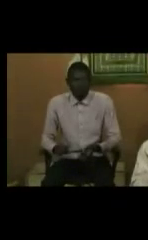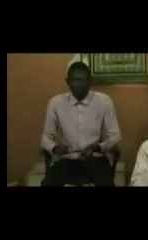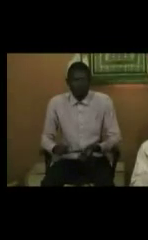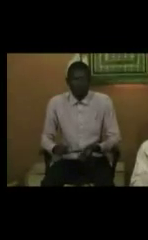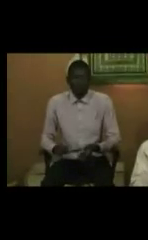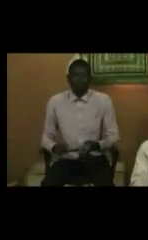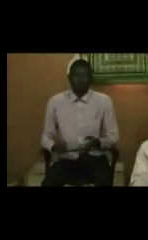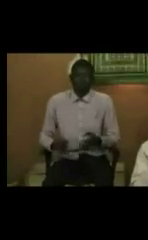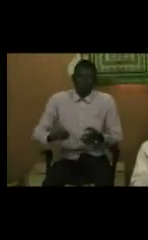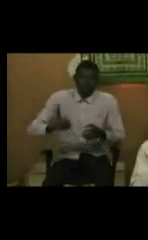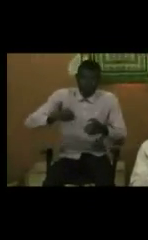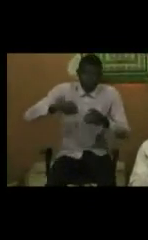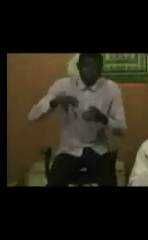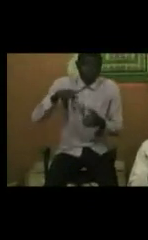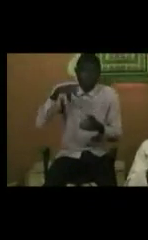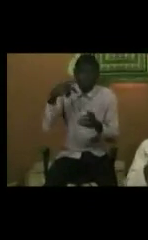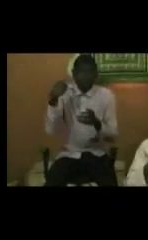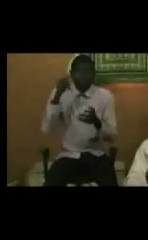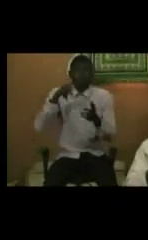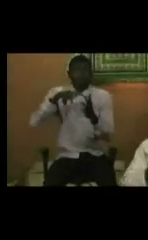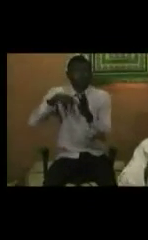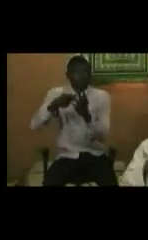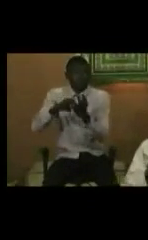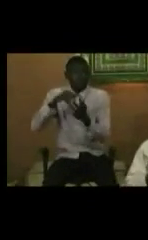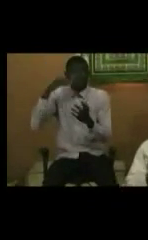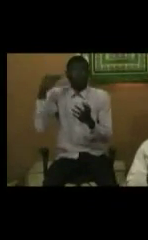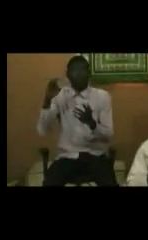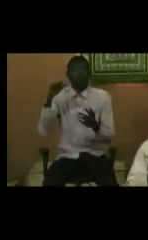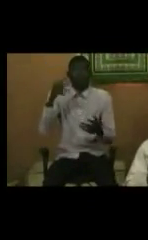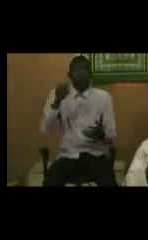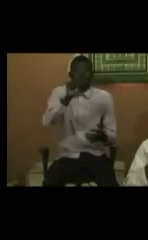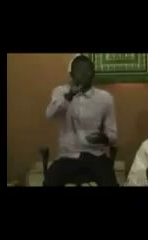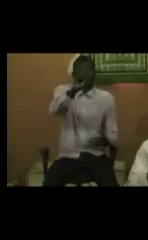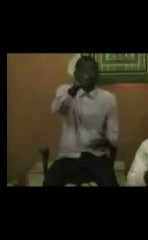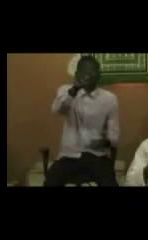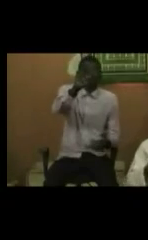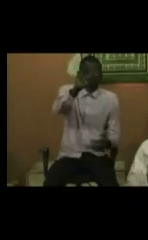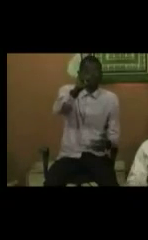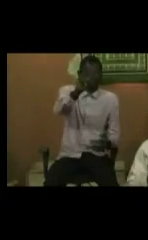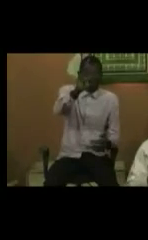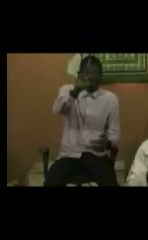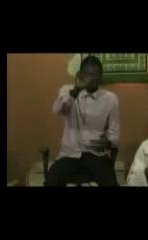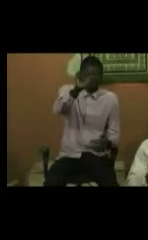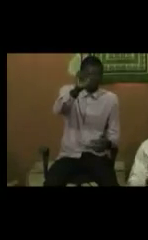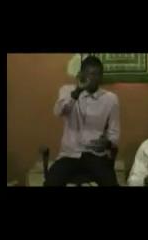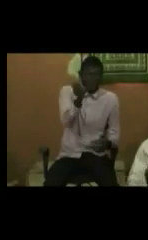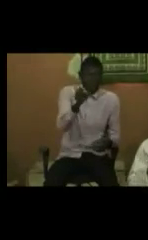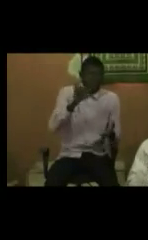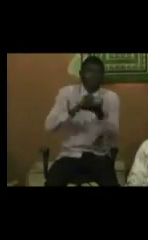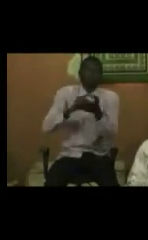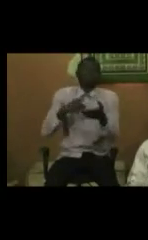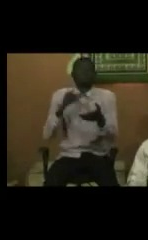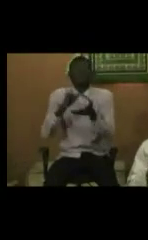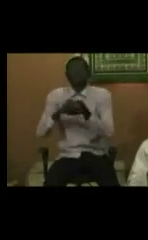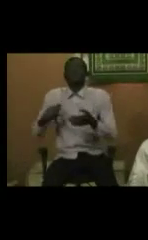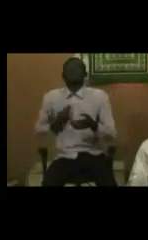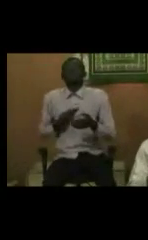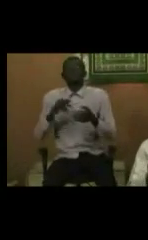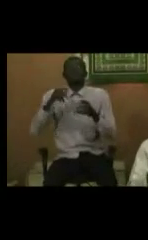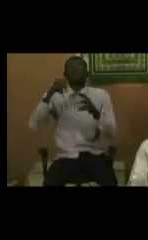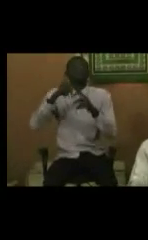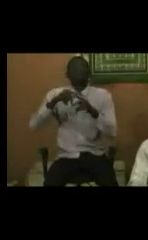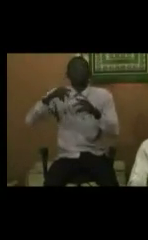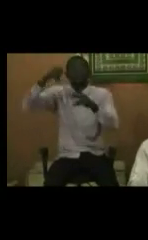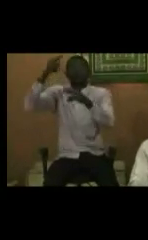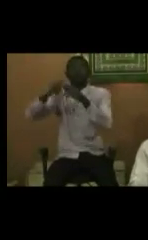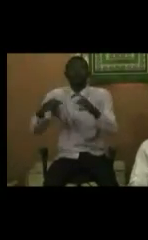ontuma sipe daju daju igerun kuru ediroku lori rin ajo